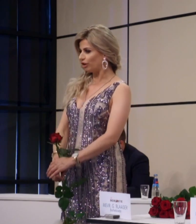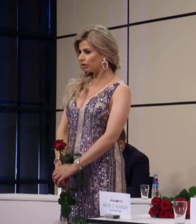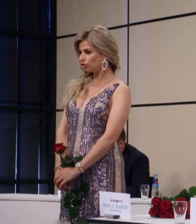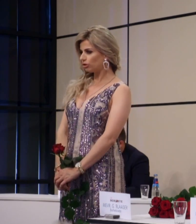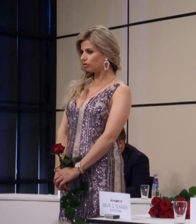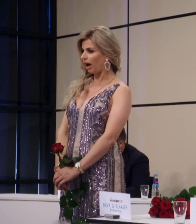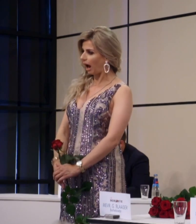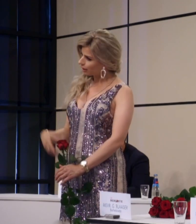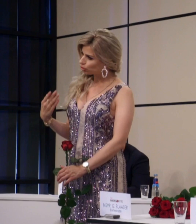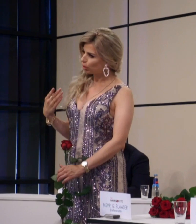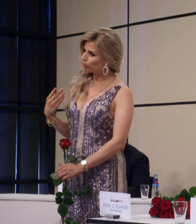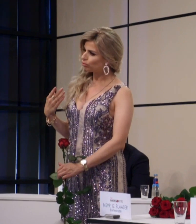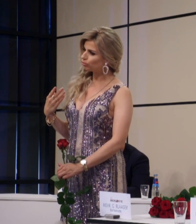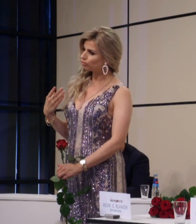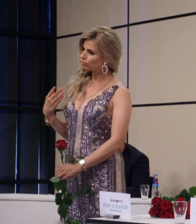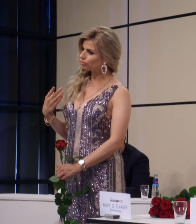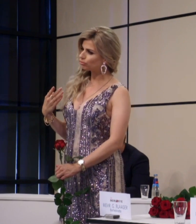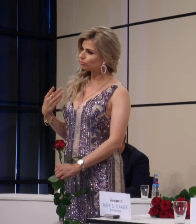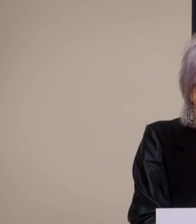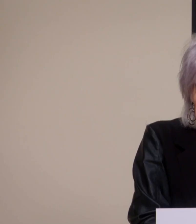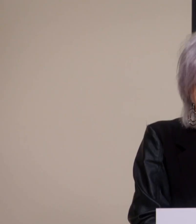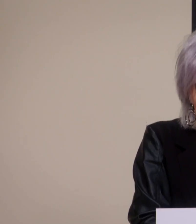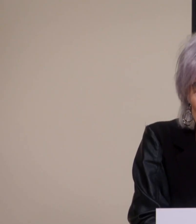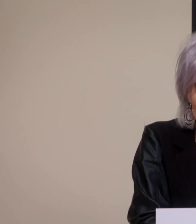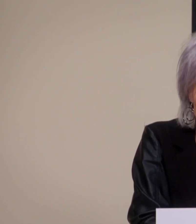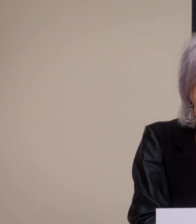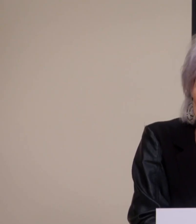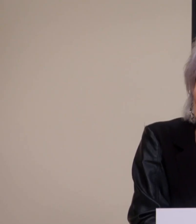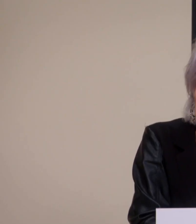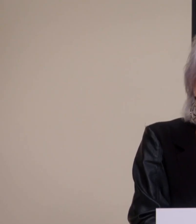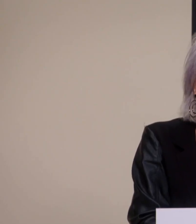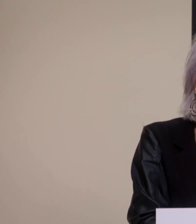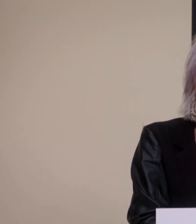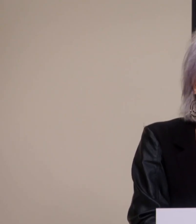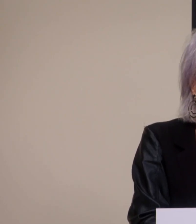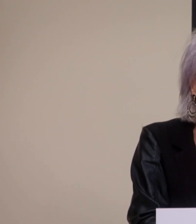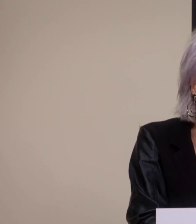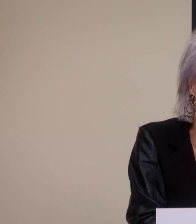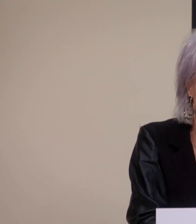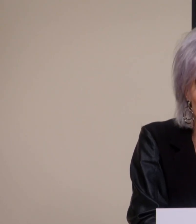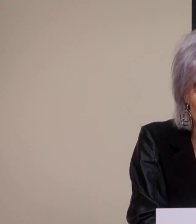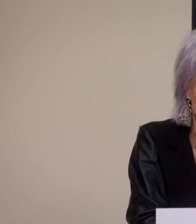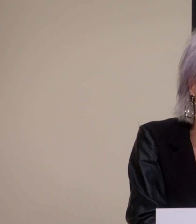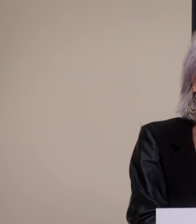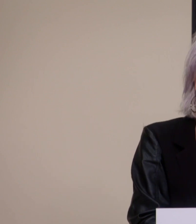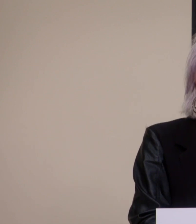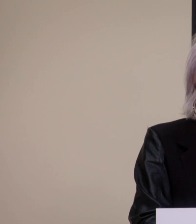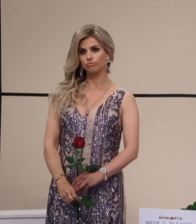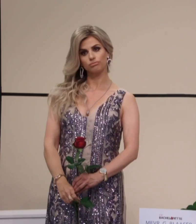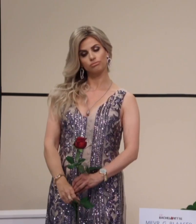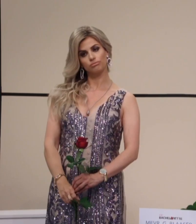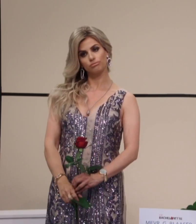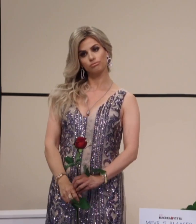familie van Johan Derksen qua haar en zo? De onderzoeken zijn nog gaan. Dus ook hierop moet ik zeggen, dat is tot op heden onbekend.